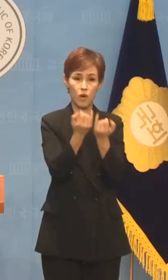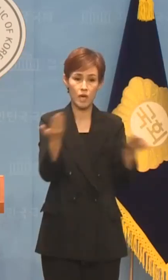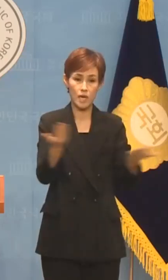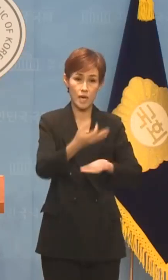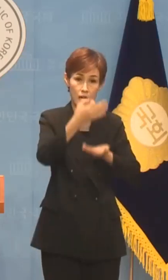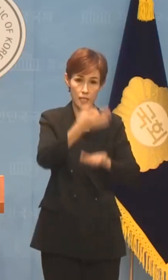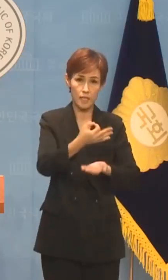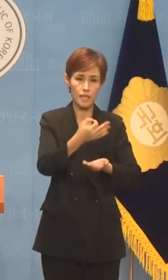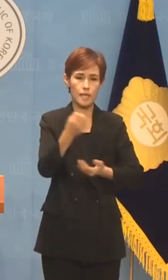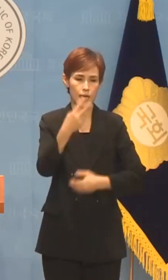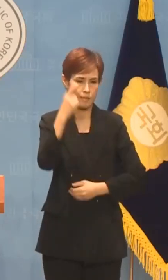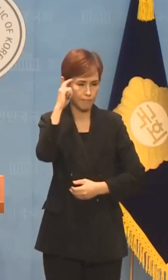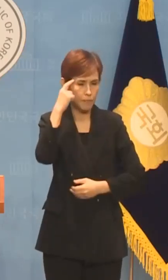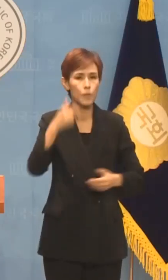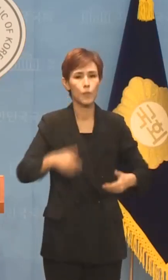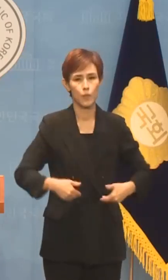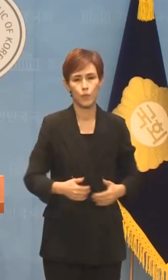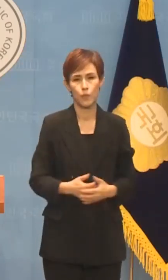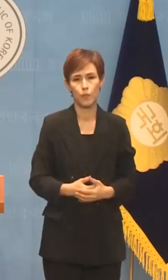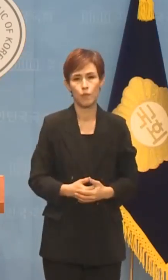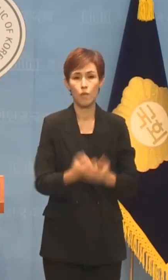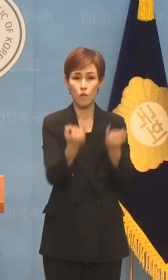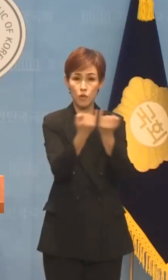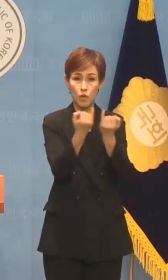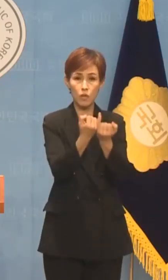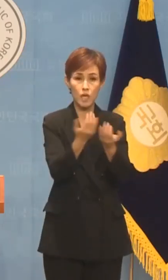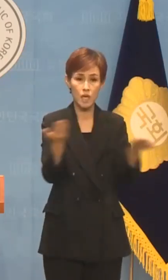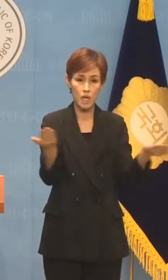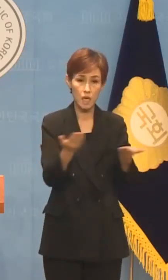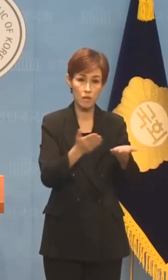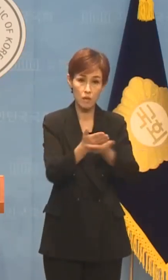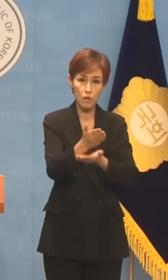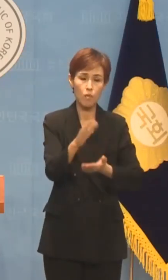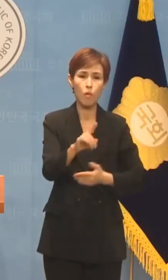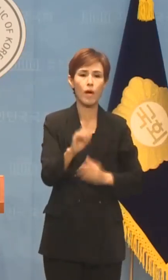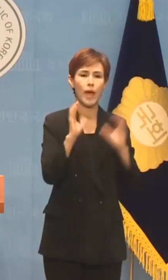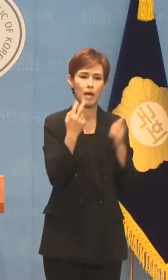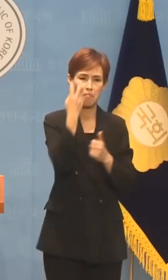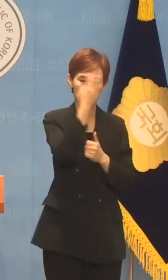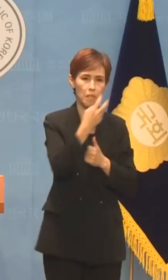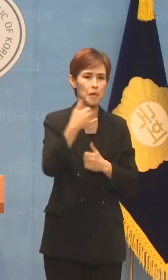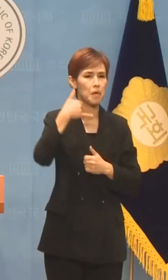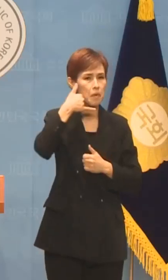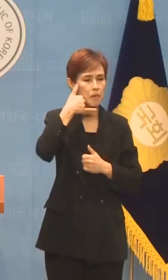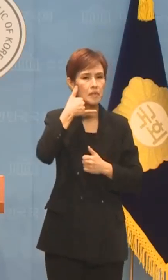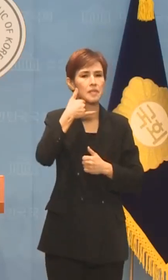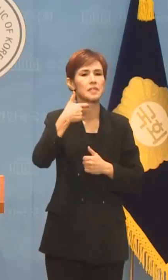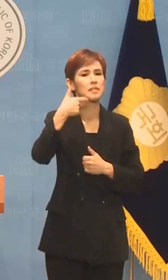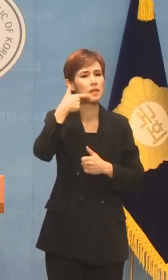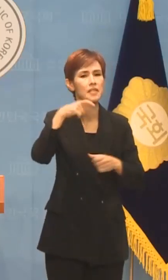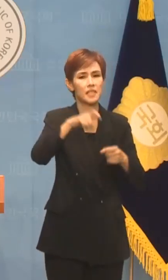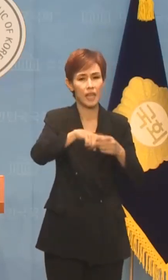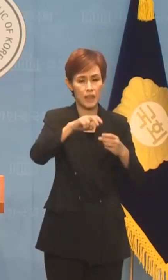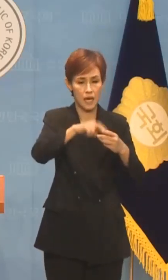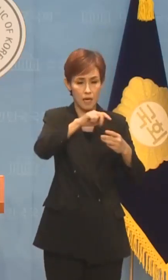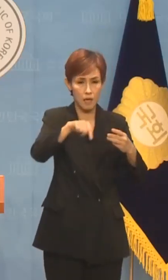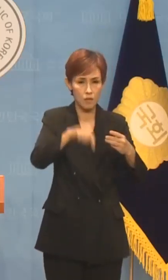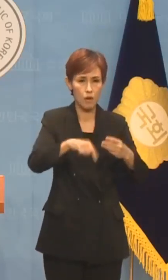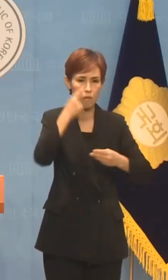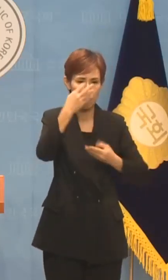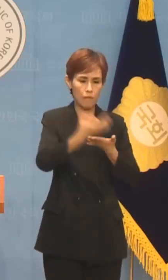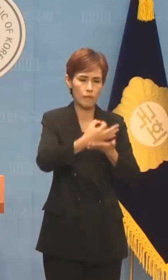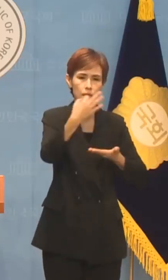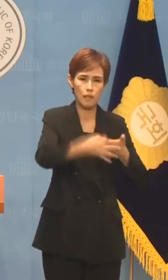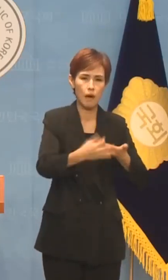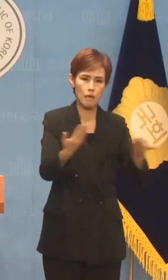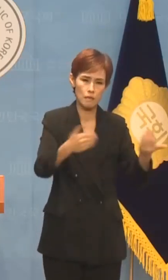가치가 제고되어야 합니다. 여성들이 주로 종사하는 돌봄, 콜센터 등의 분야에서 낮은 임금과 열악한